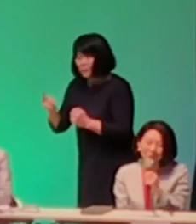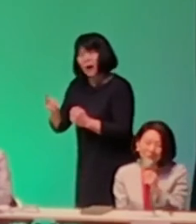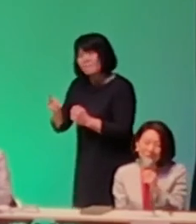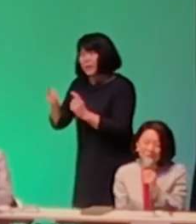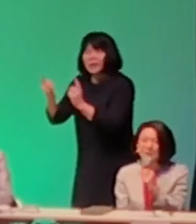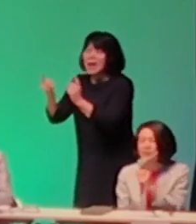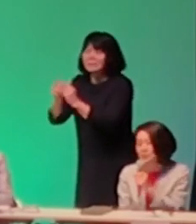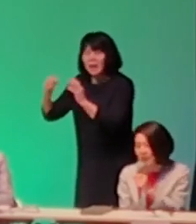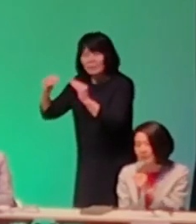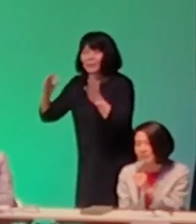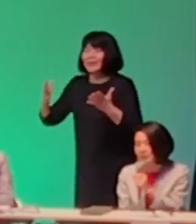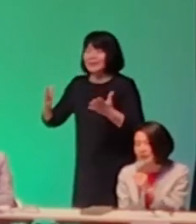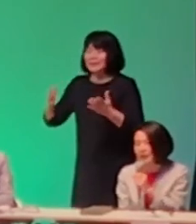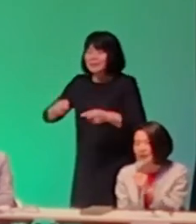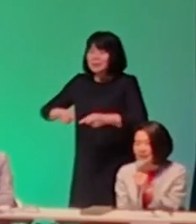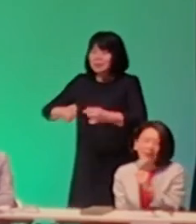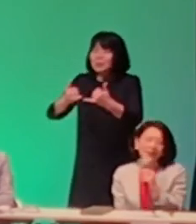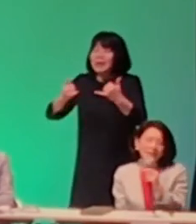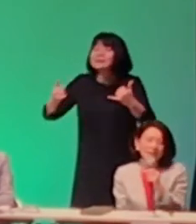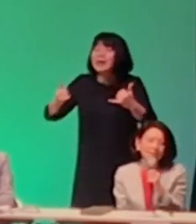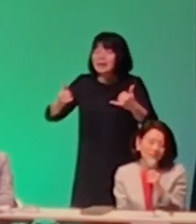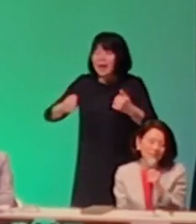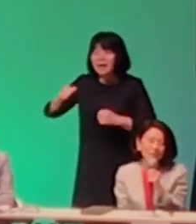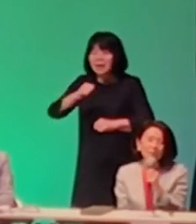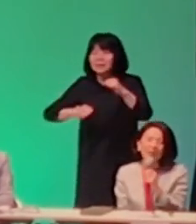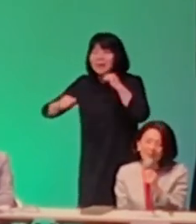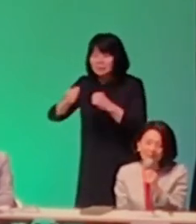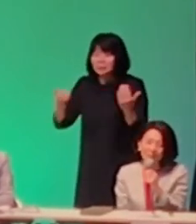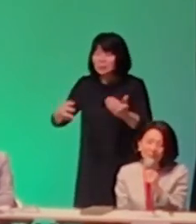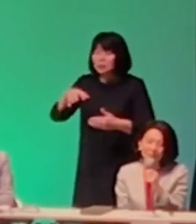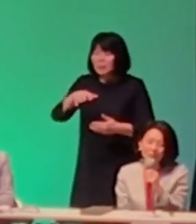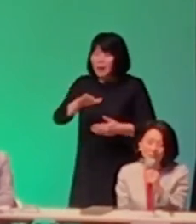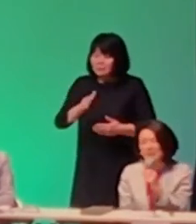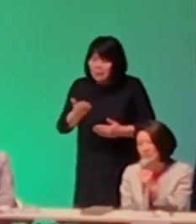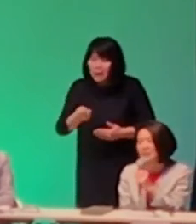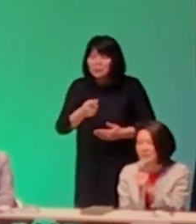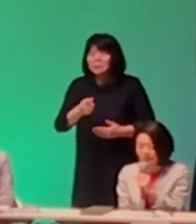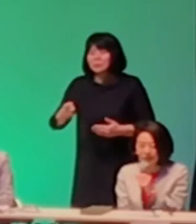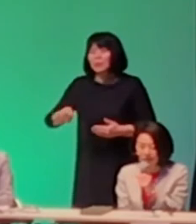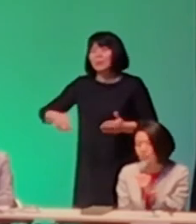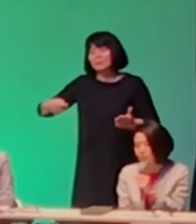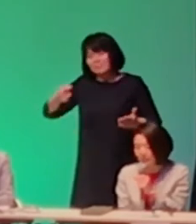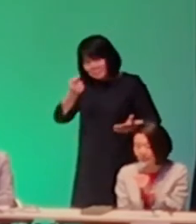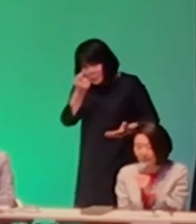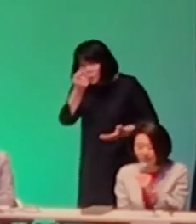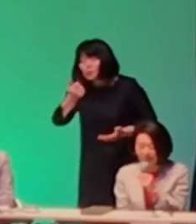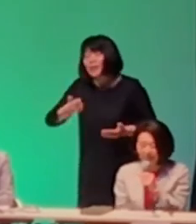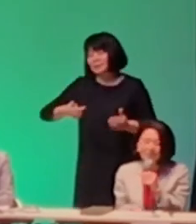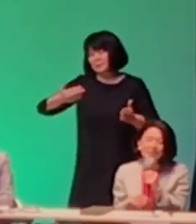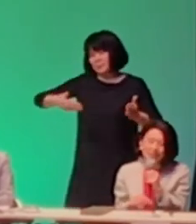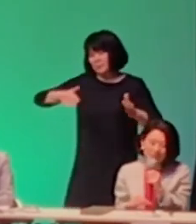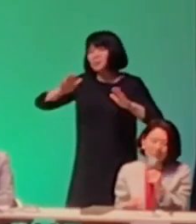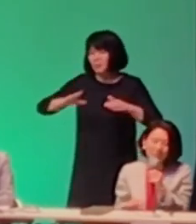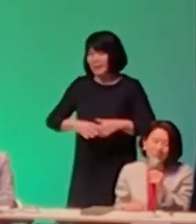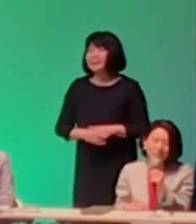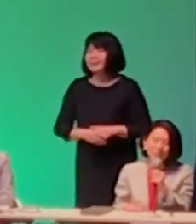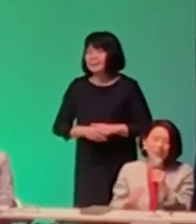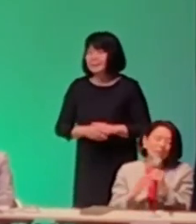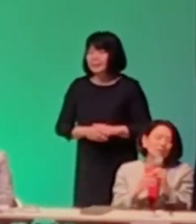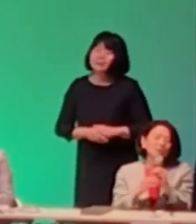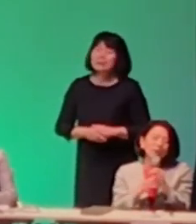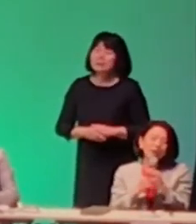ありません。また障害のある方が活躍している職場があるかというとまだまだ少ない状況だというふうに感じています